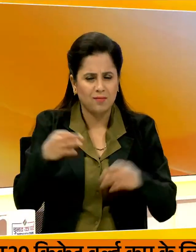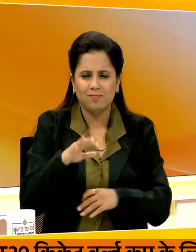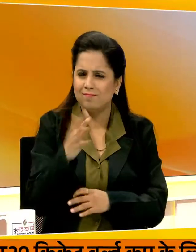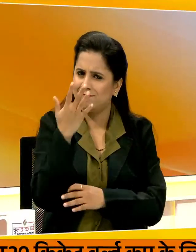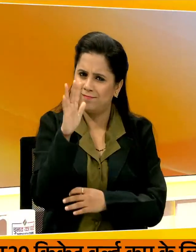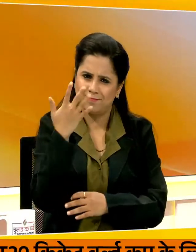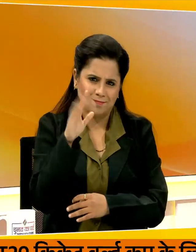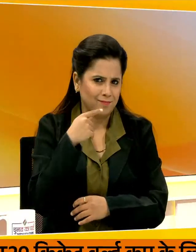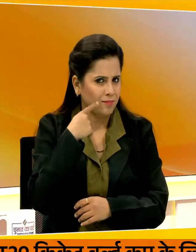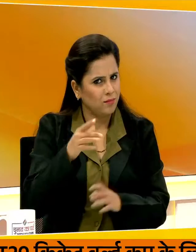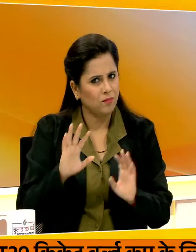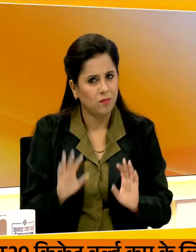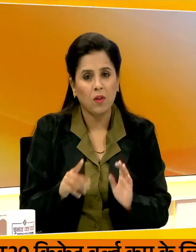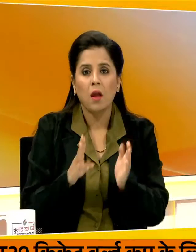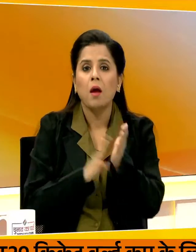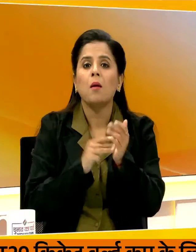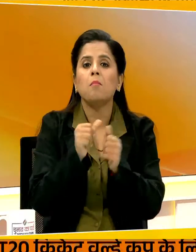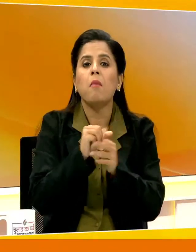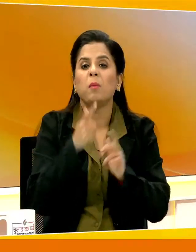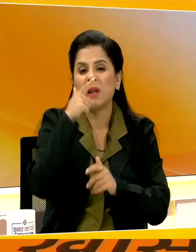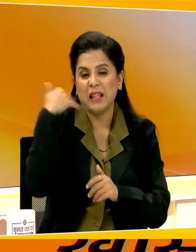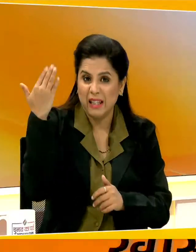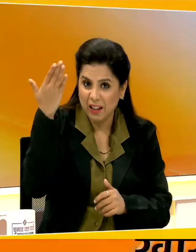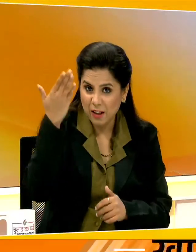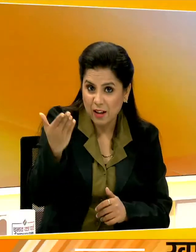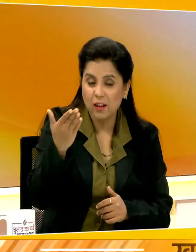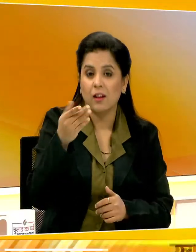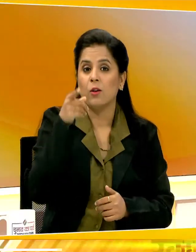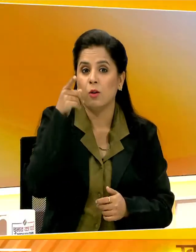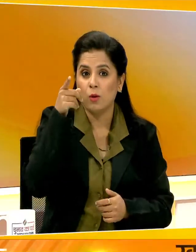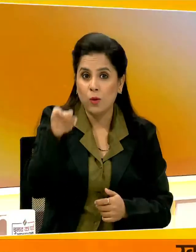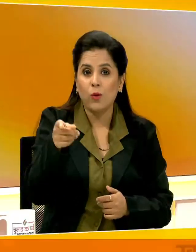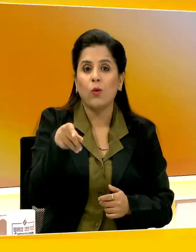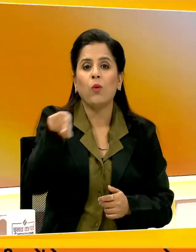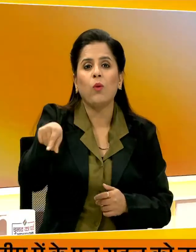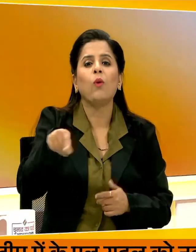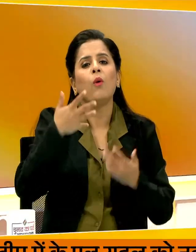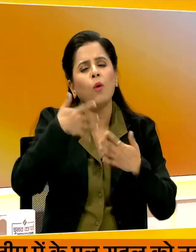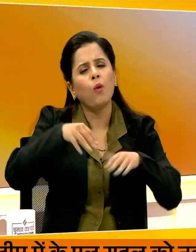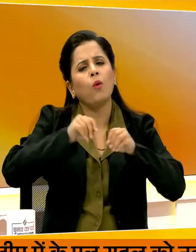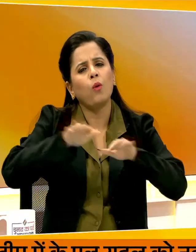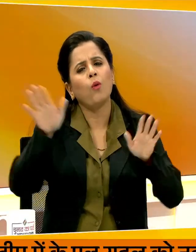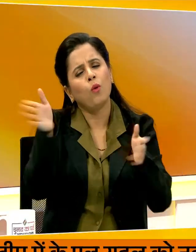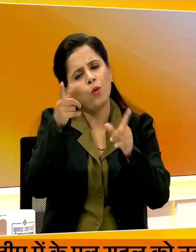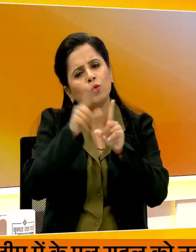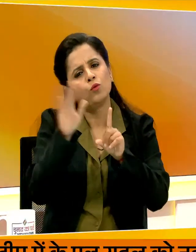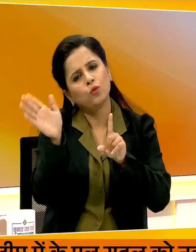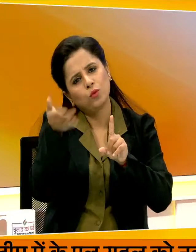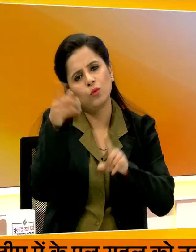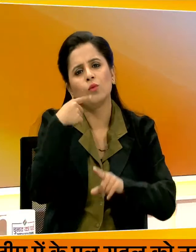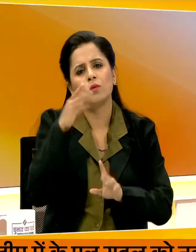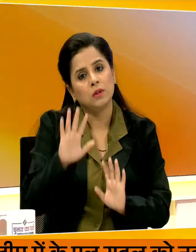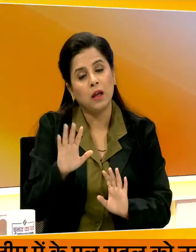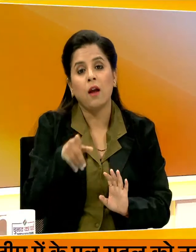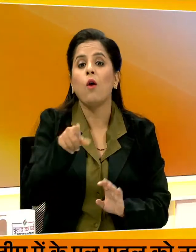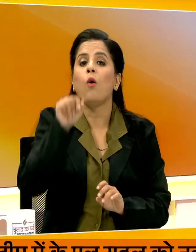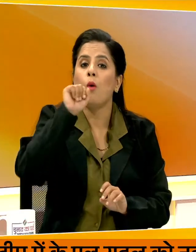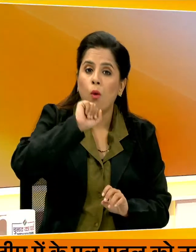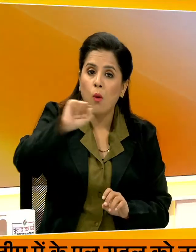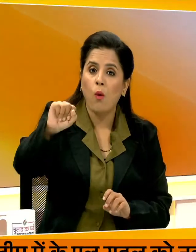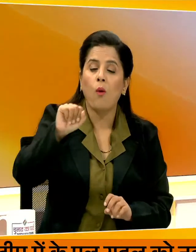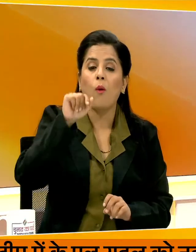नहीं है। ममता दीदी, जितना संतरास करना हो वो कर लो, आपका